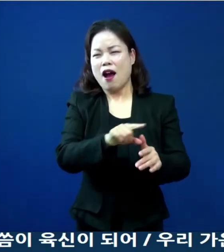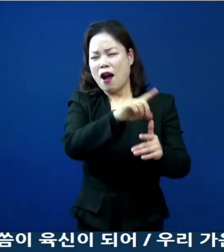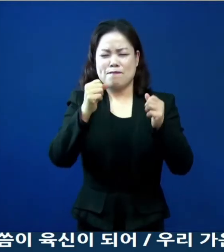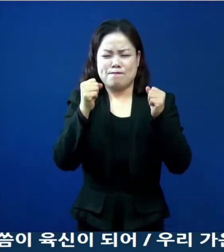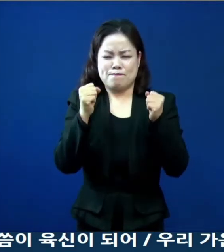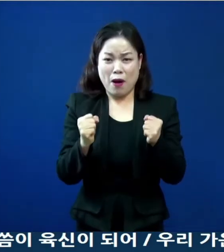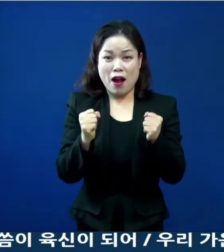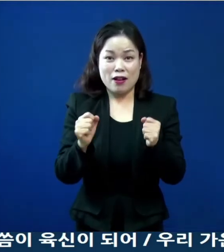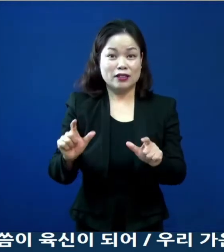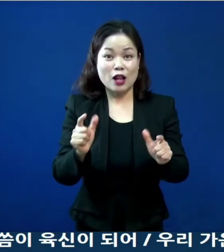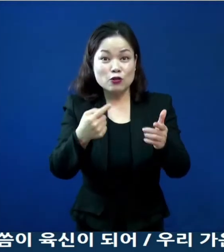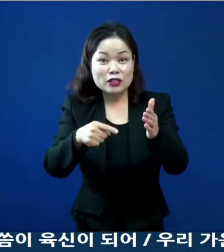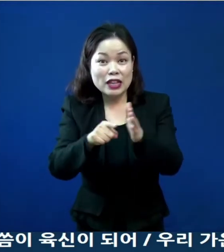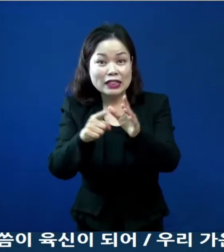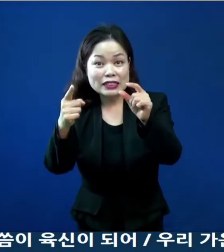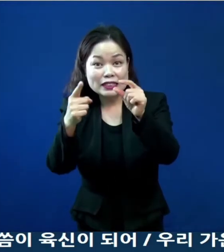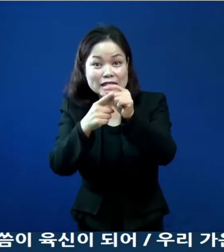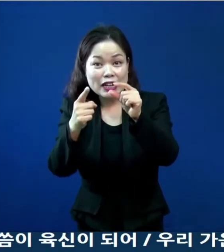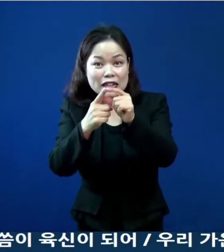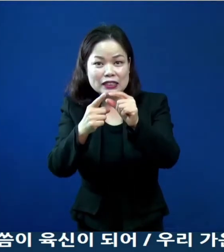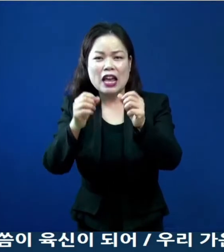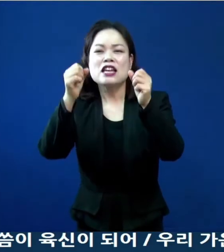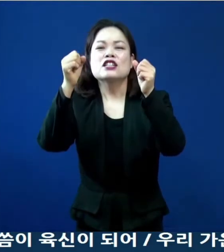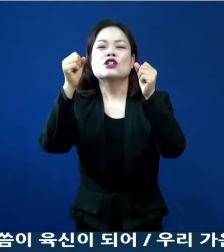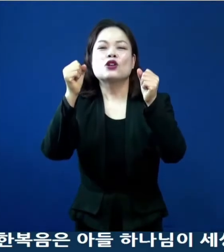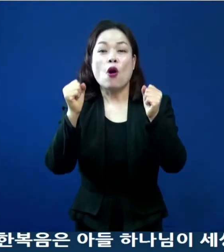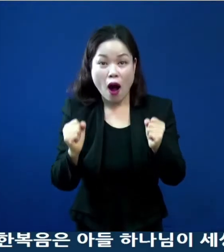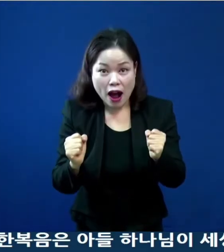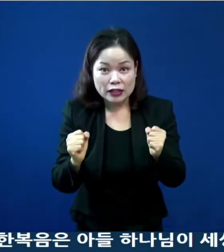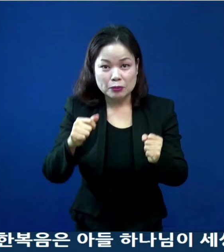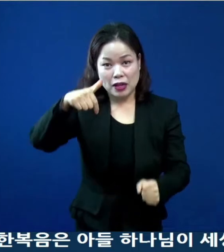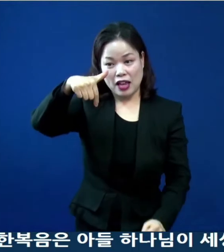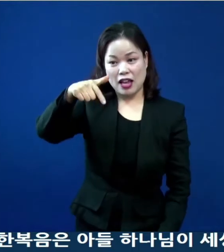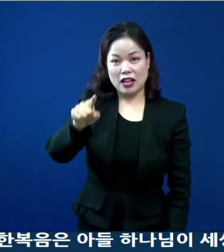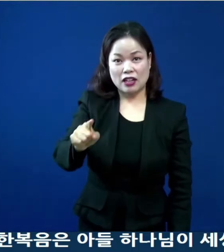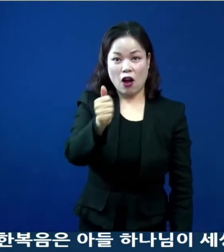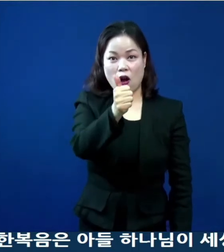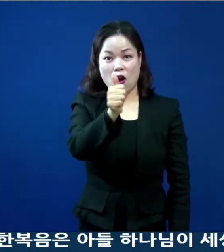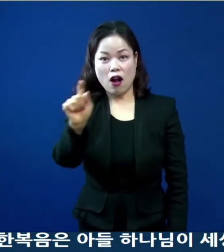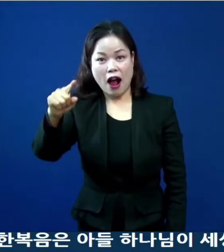살러 오셨다는 표현을 하는 단어가 거하심에라는 단어입니다.